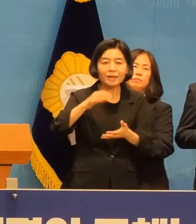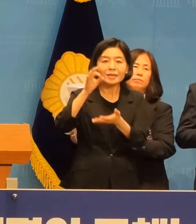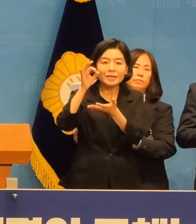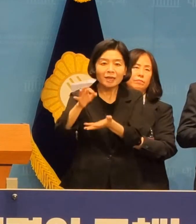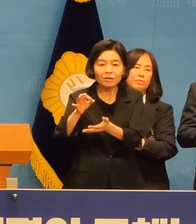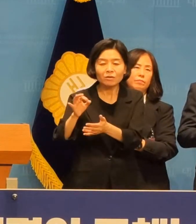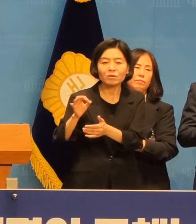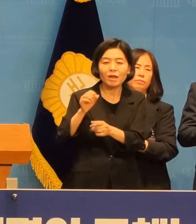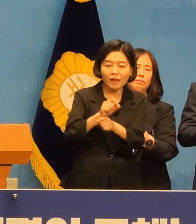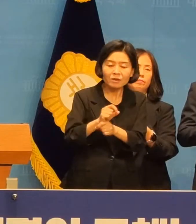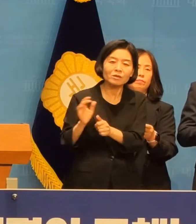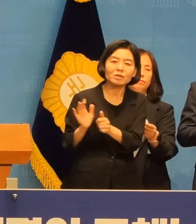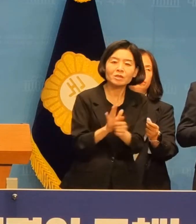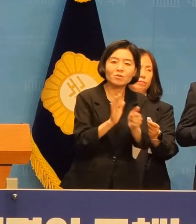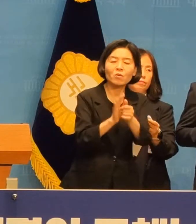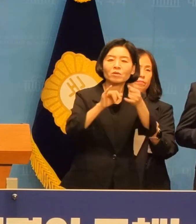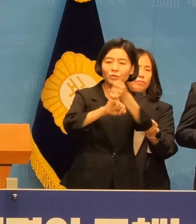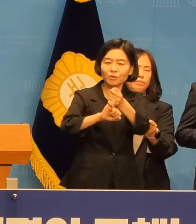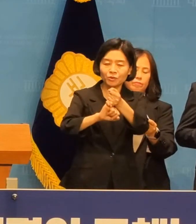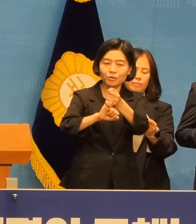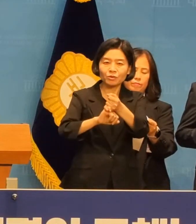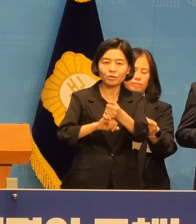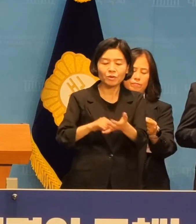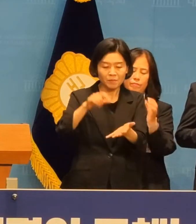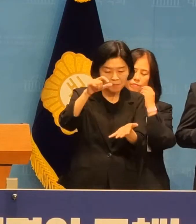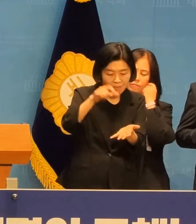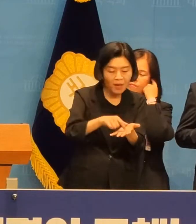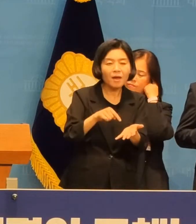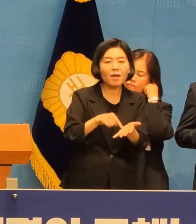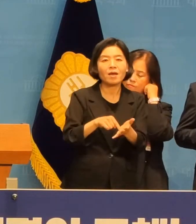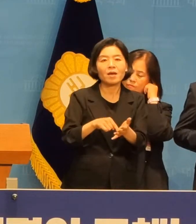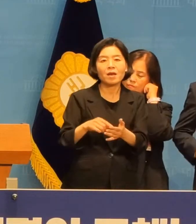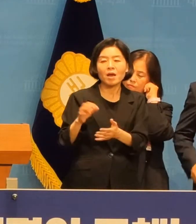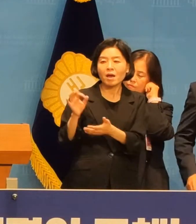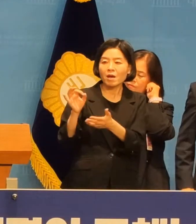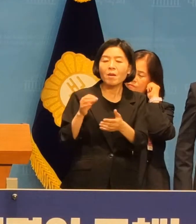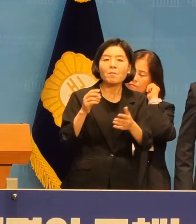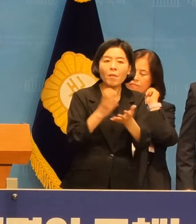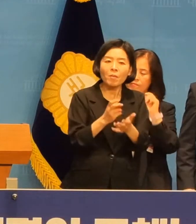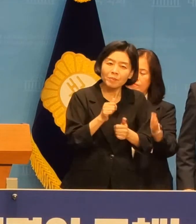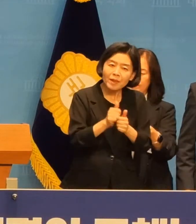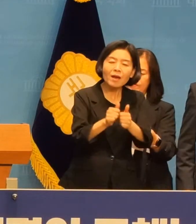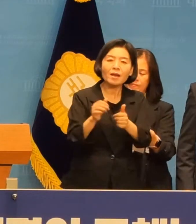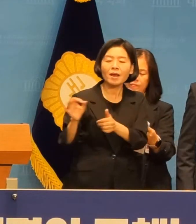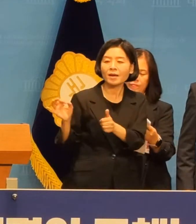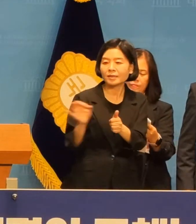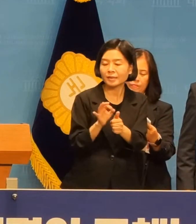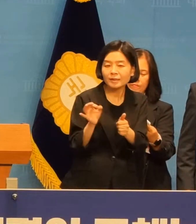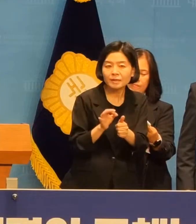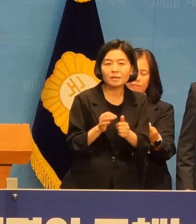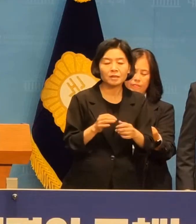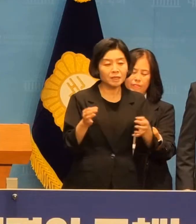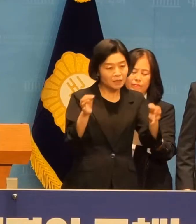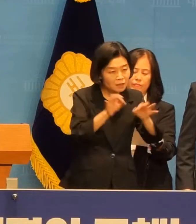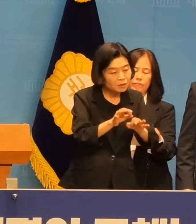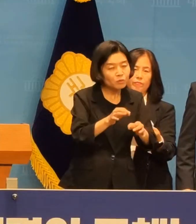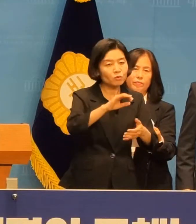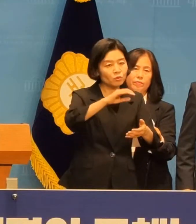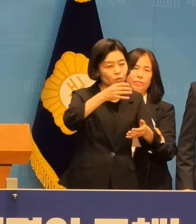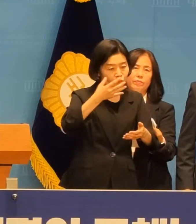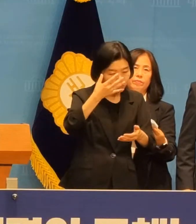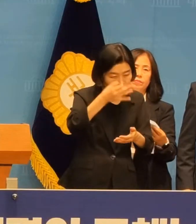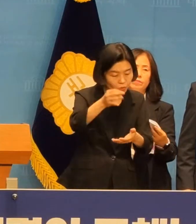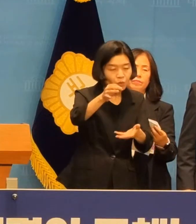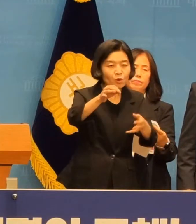명문화했습니다. 주민자치회는 법에 따라 경비를 지원받고 기부금모금과 수익사업이 가능하며